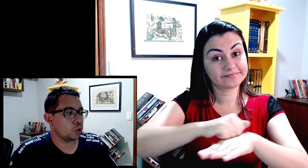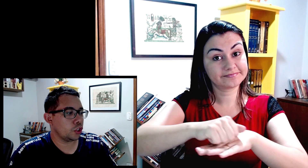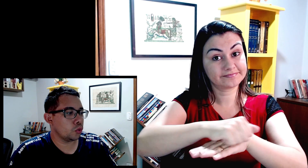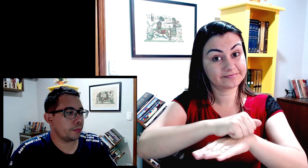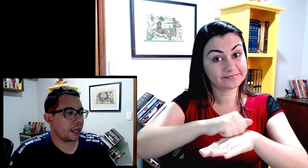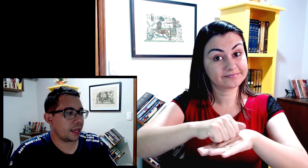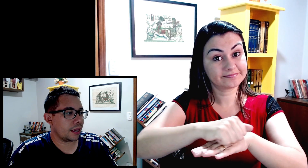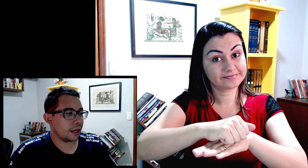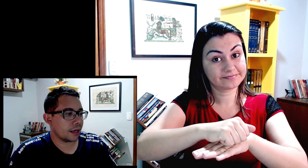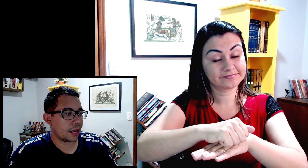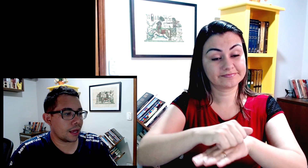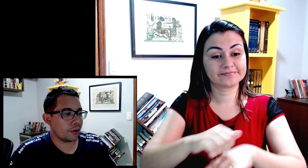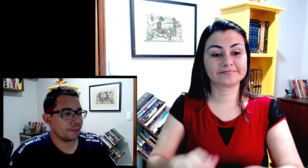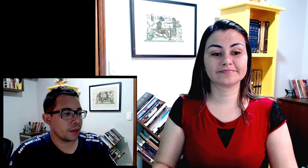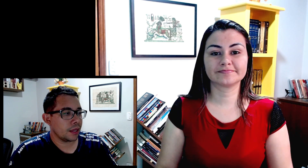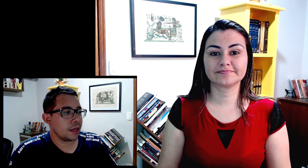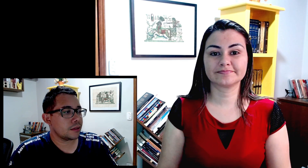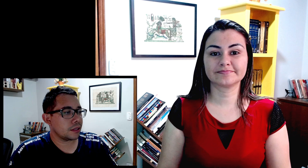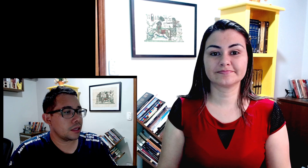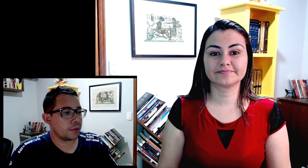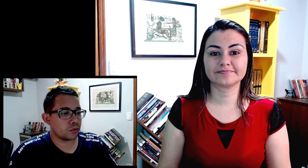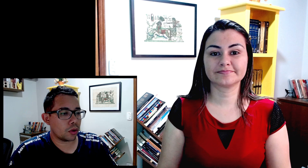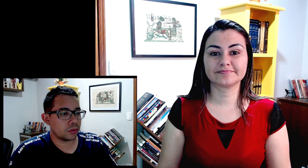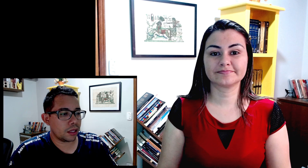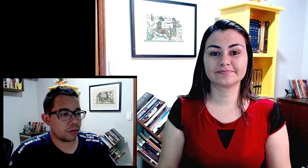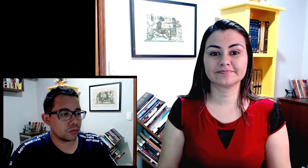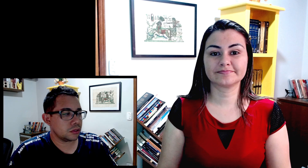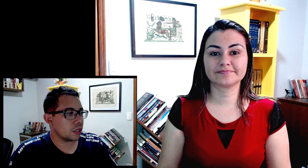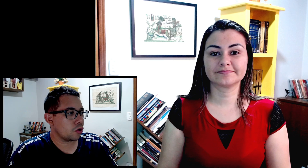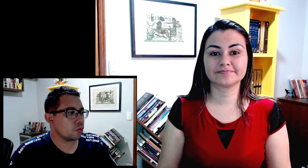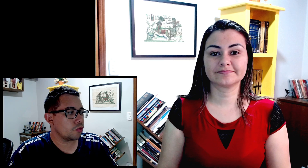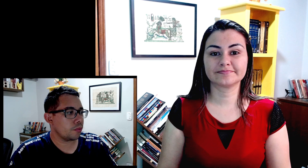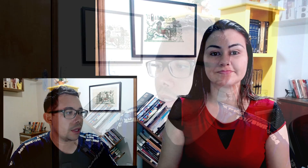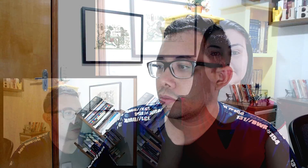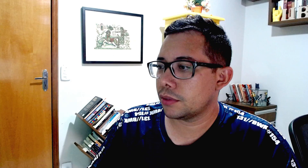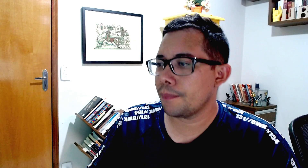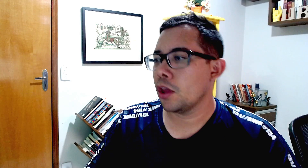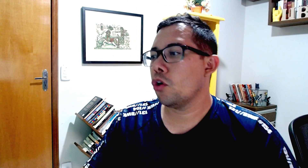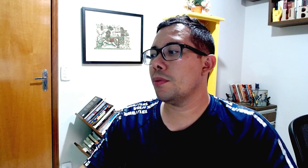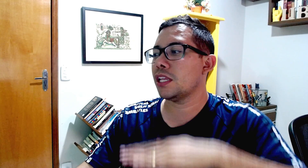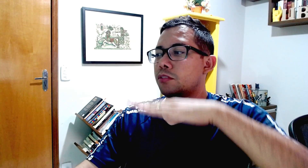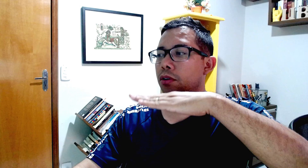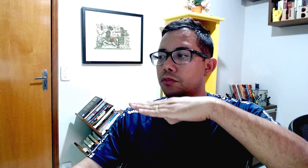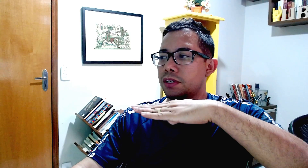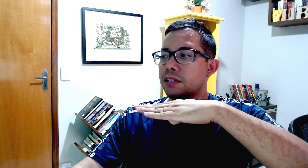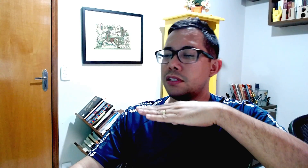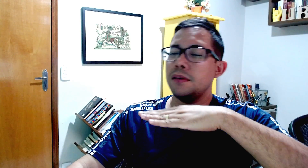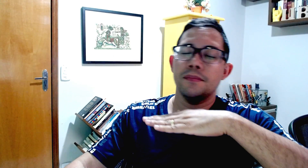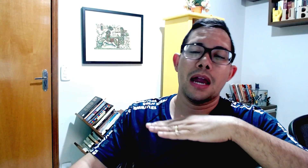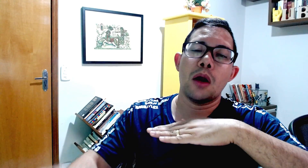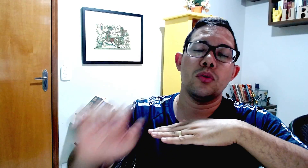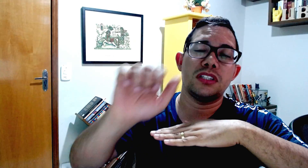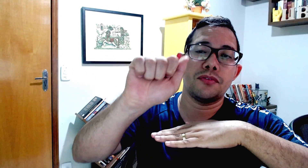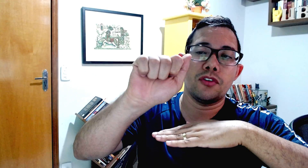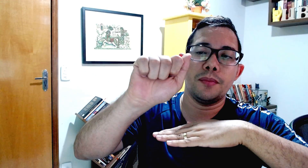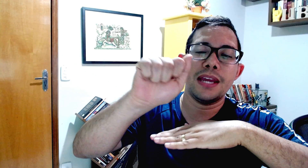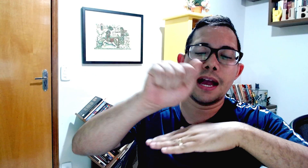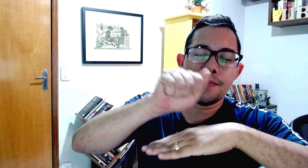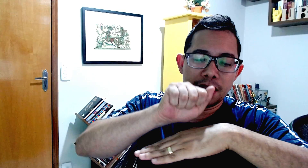Muito bem. Olha lá, ó. Esse aqui, pessoal, tem um sinal e um movimento, tá? Uma das mãos fica assim, a outra forma em A, e